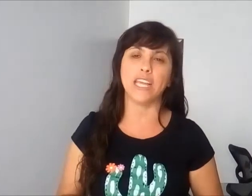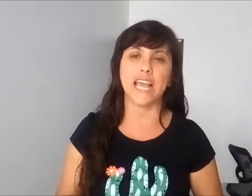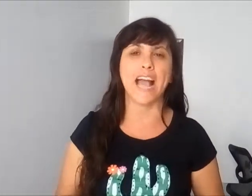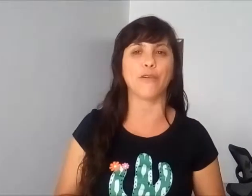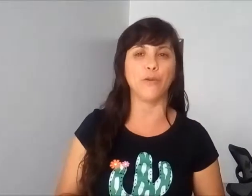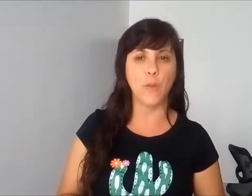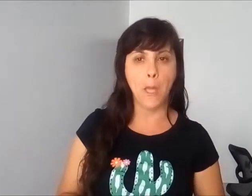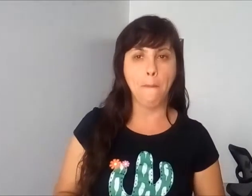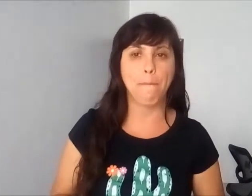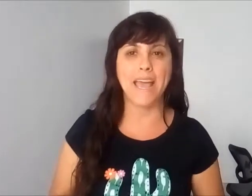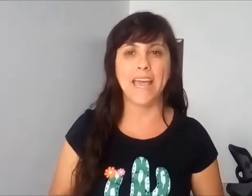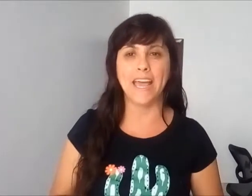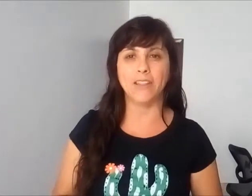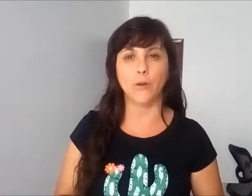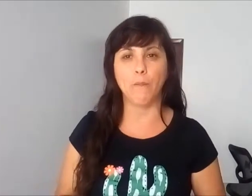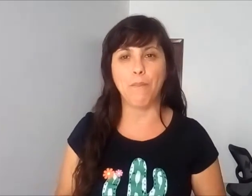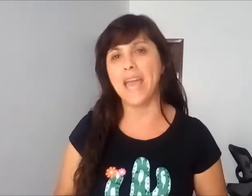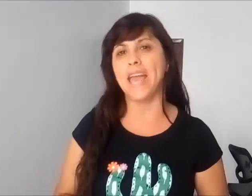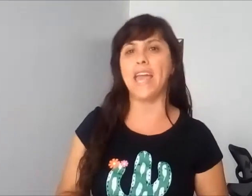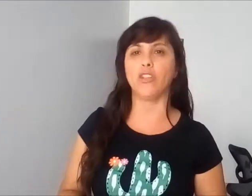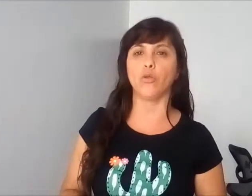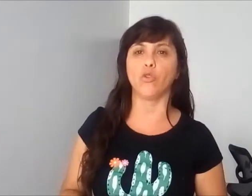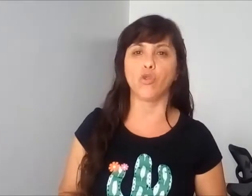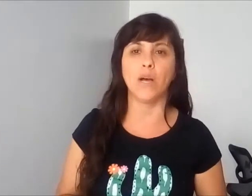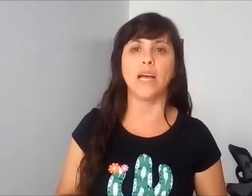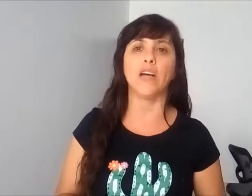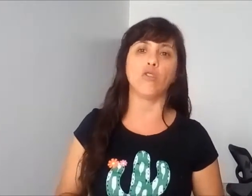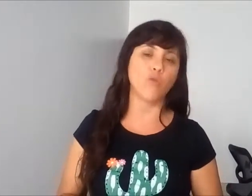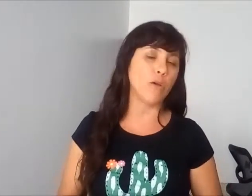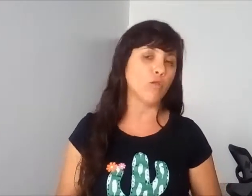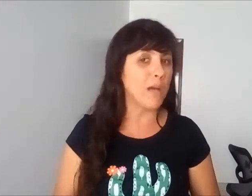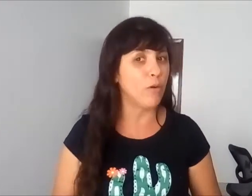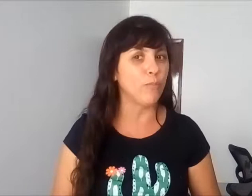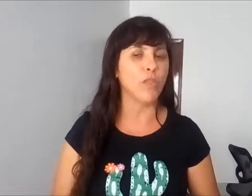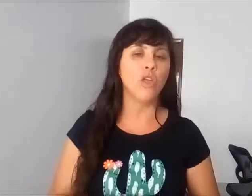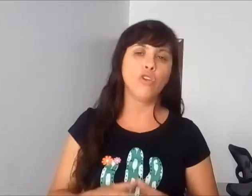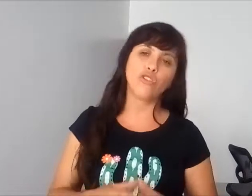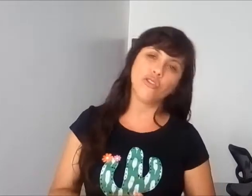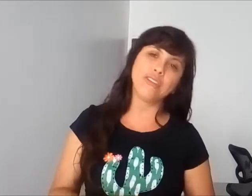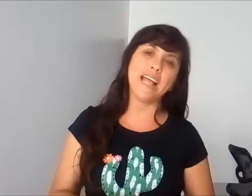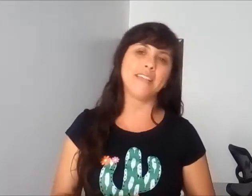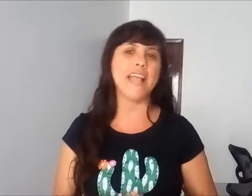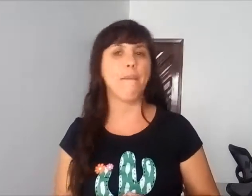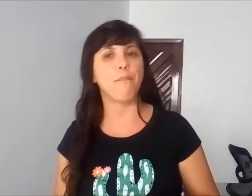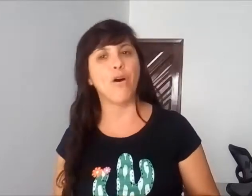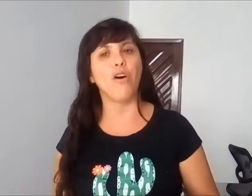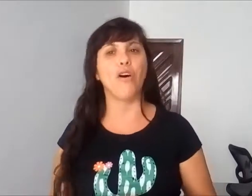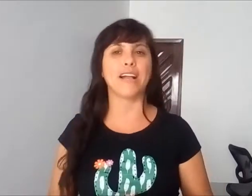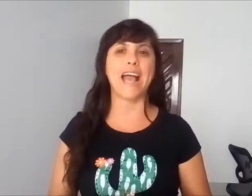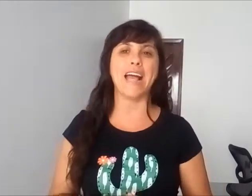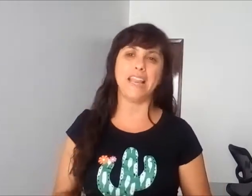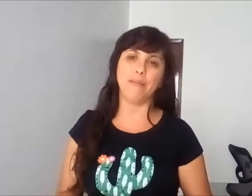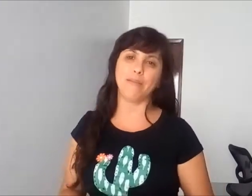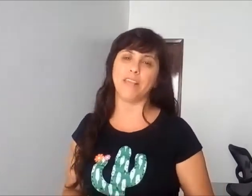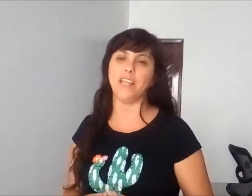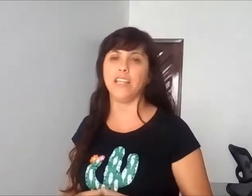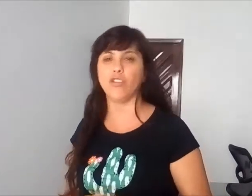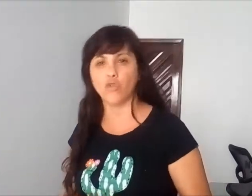thiago e pedro pedro joão judas e a tocá-la em silício